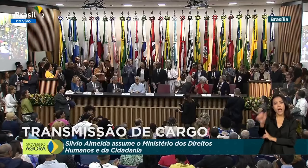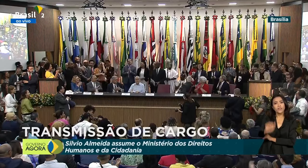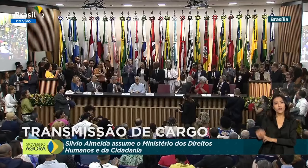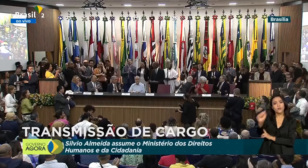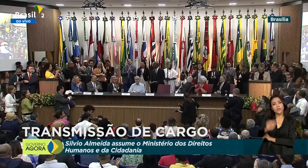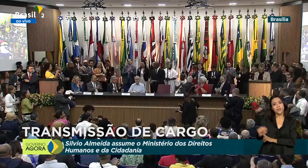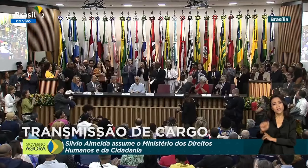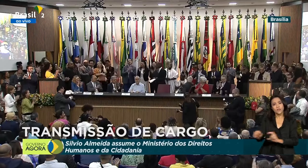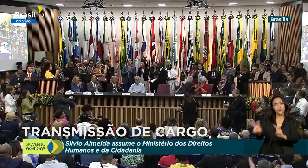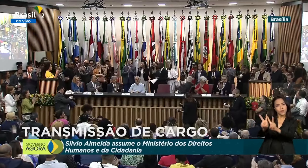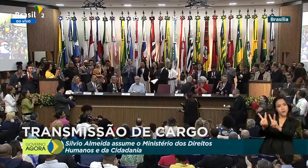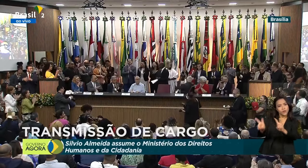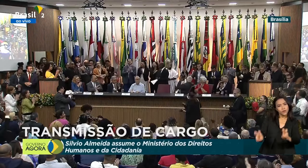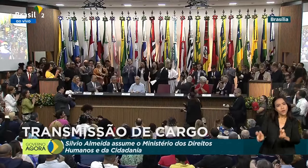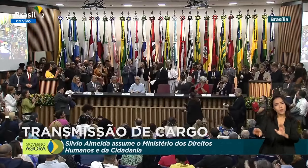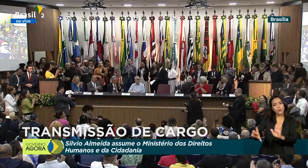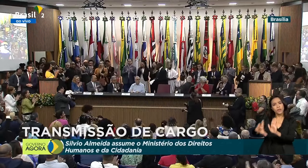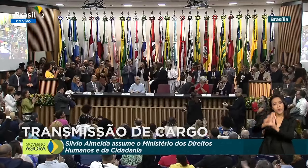democracia